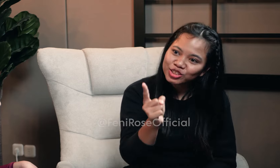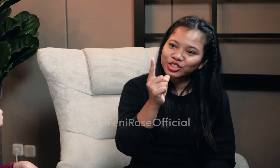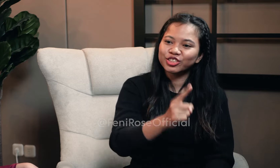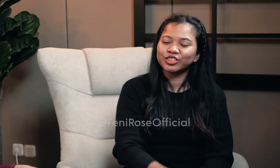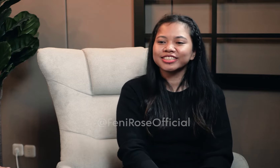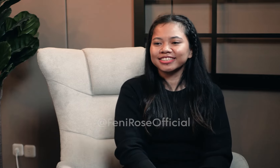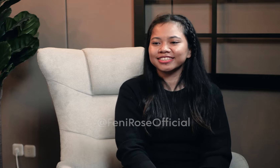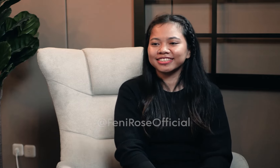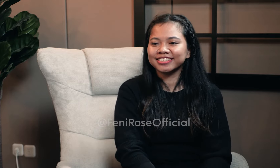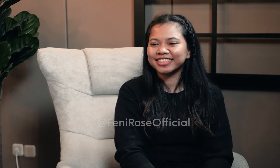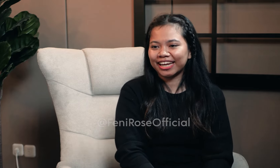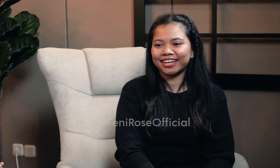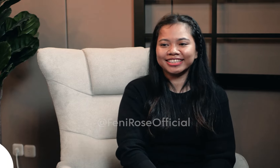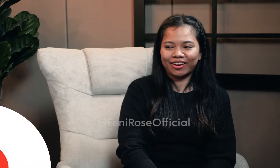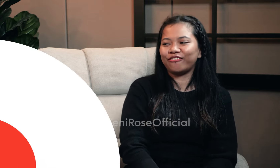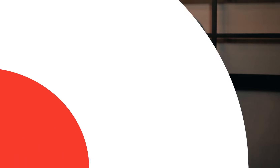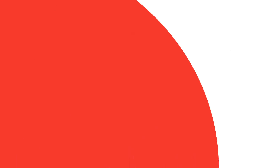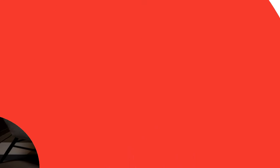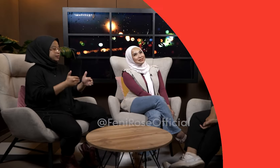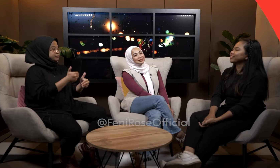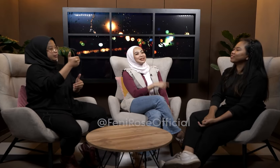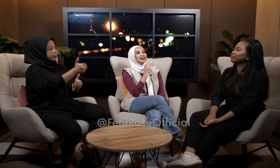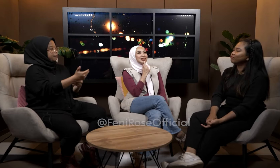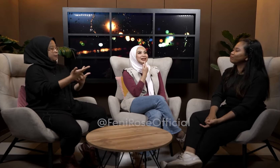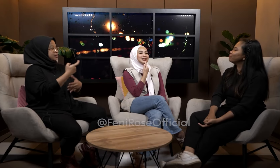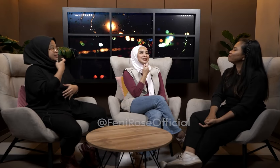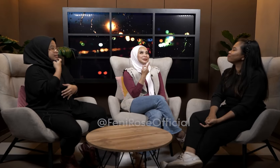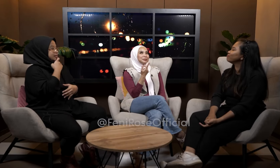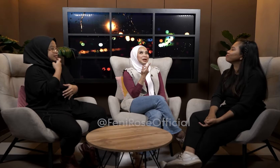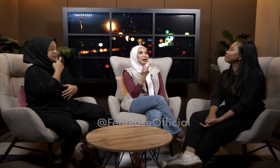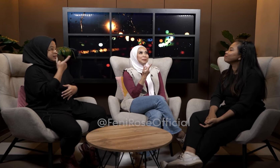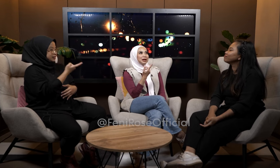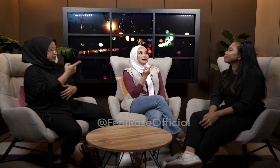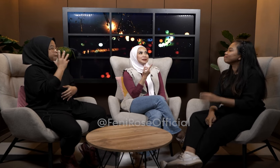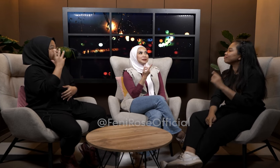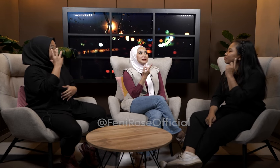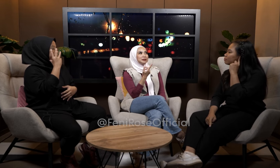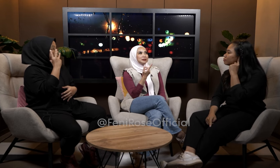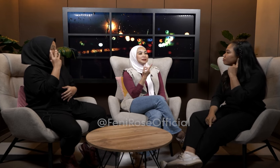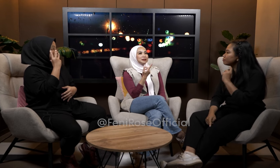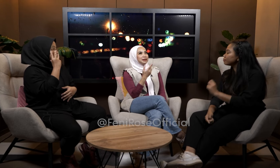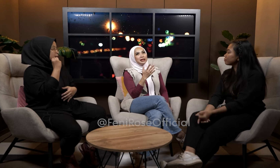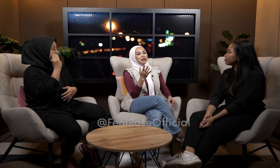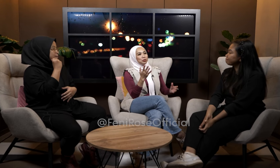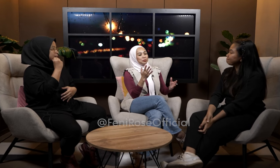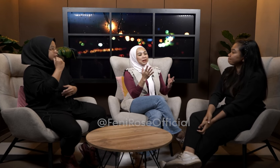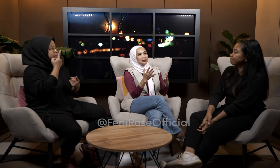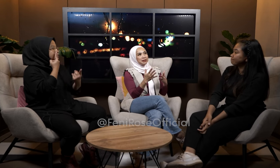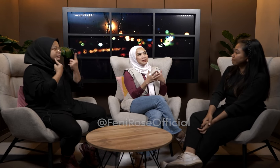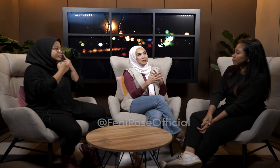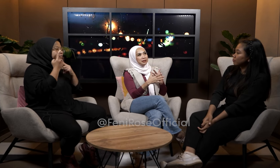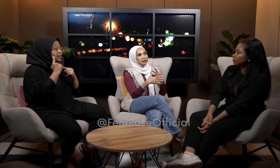cek nah Siti ada enggak Pengalaman Sedih gitu merasa did